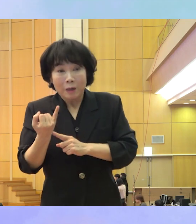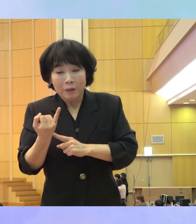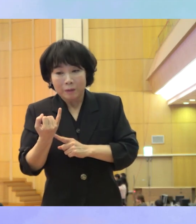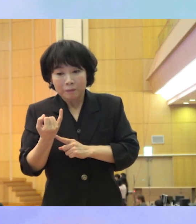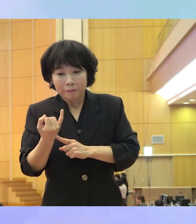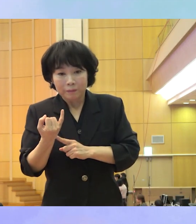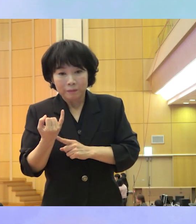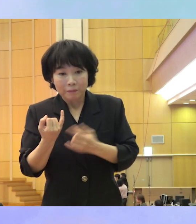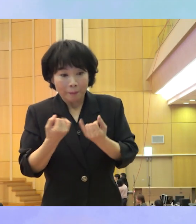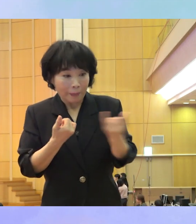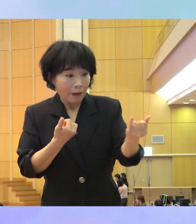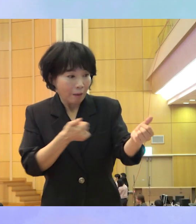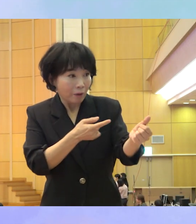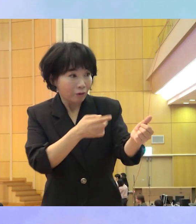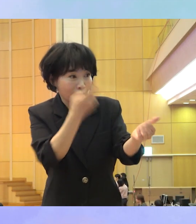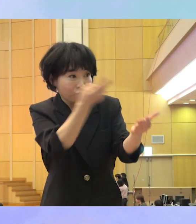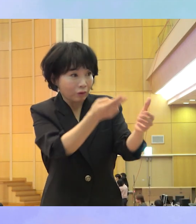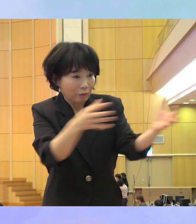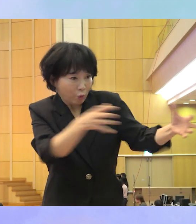들어간 거예요.